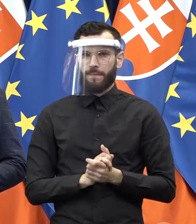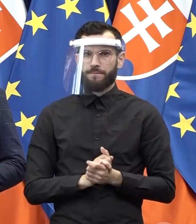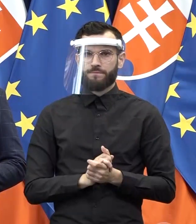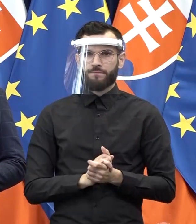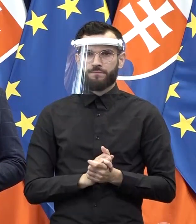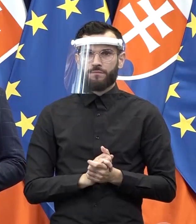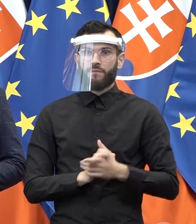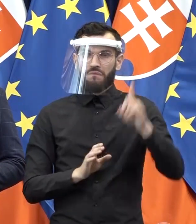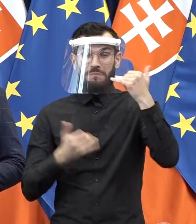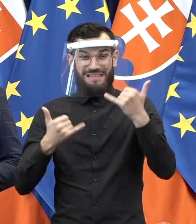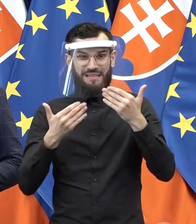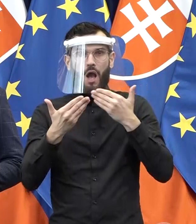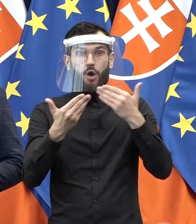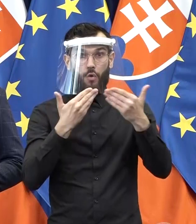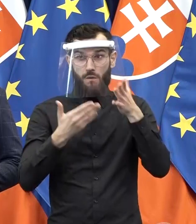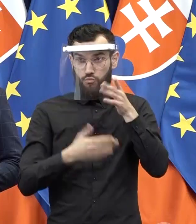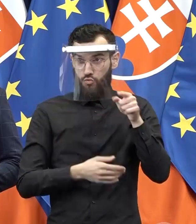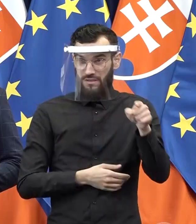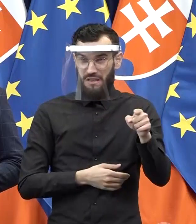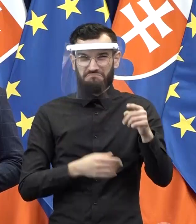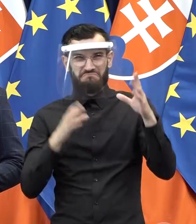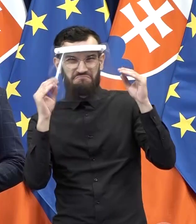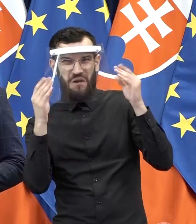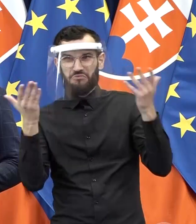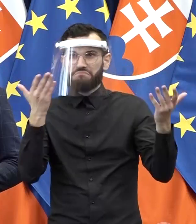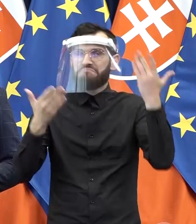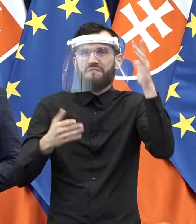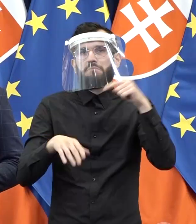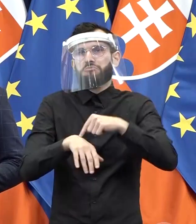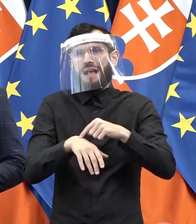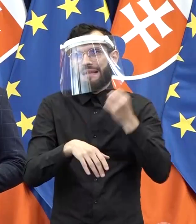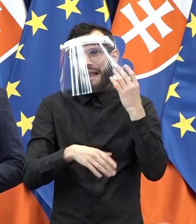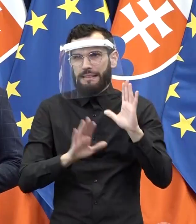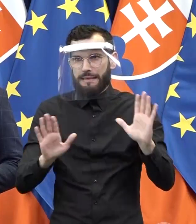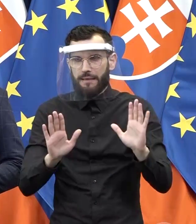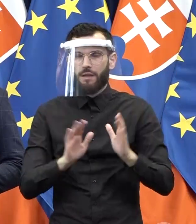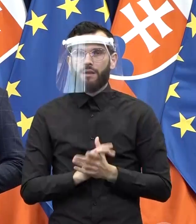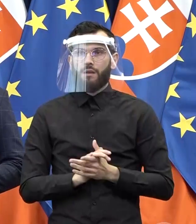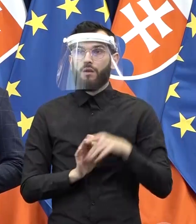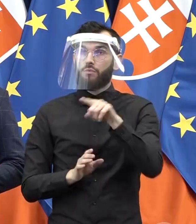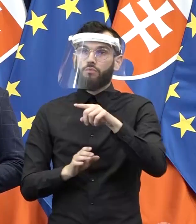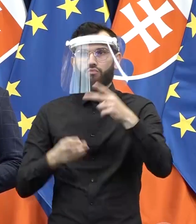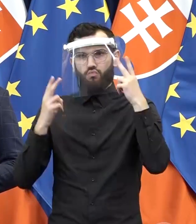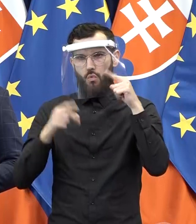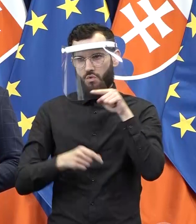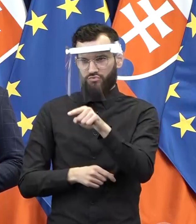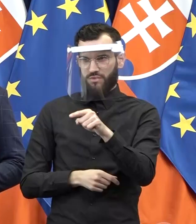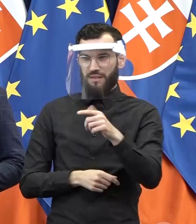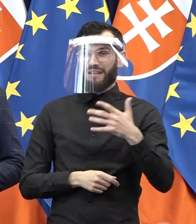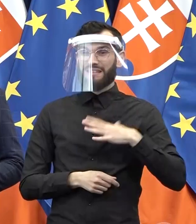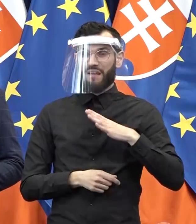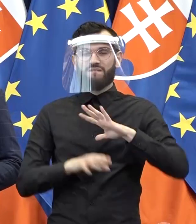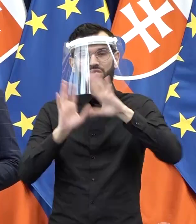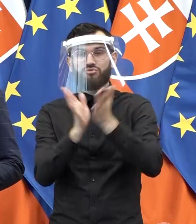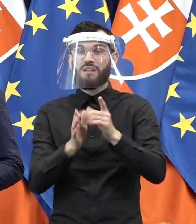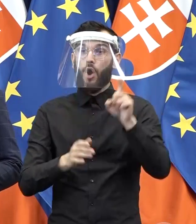rokovaní podvečer, neviem, odhadnú čas, ale toto máme na prioritách dnešného dňa, aby sme práve